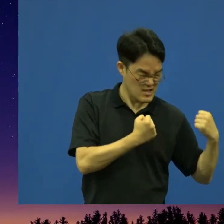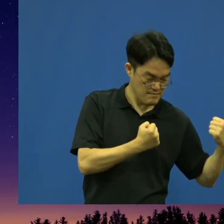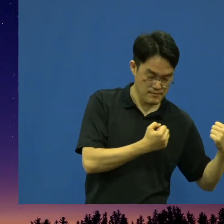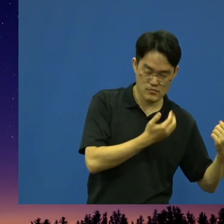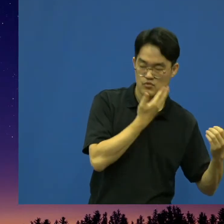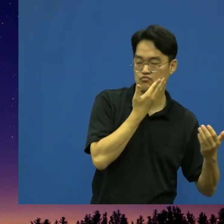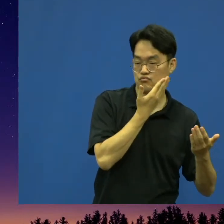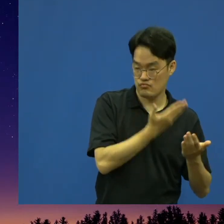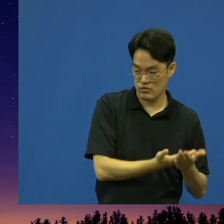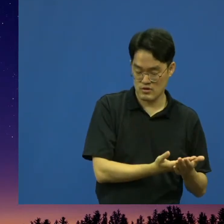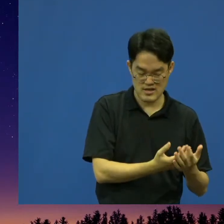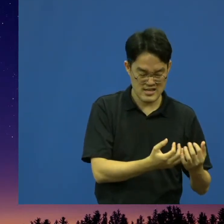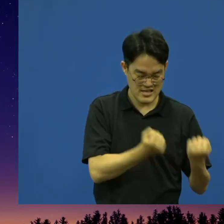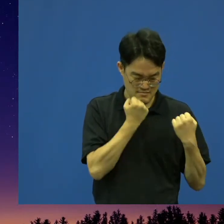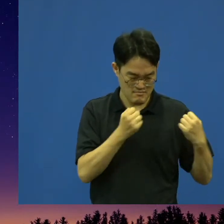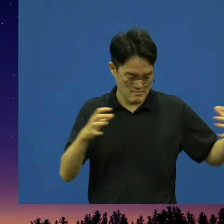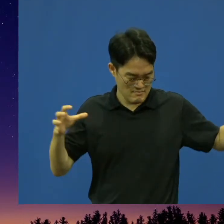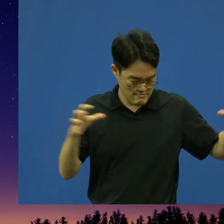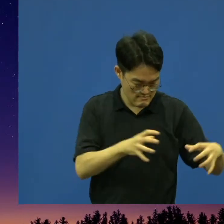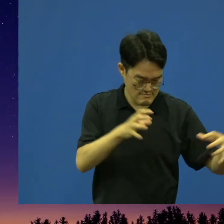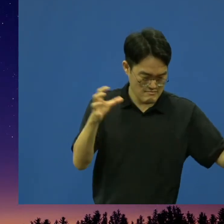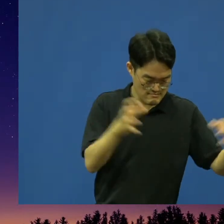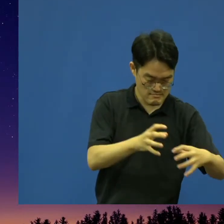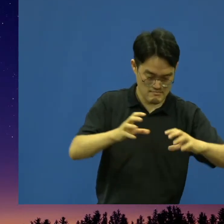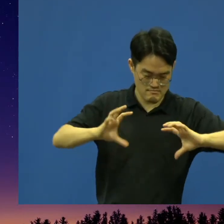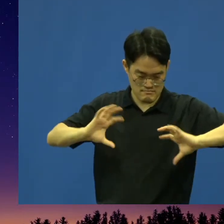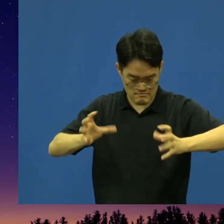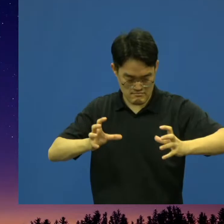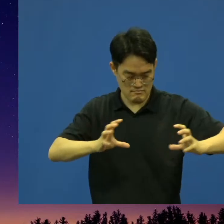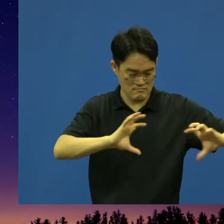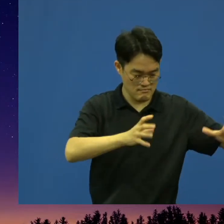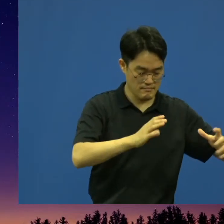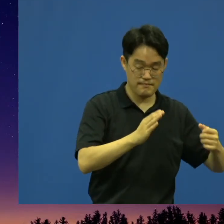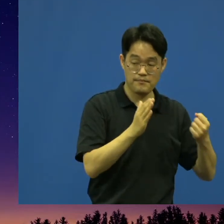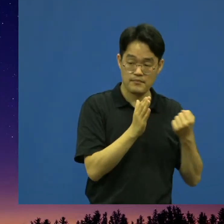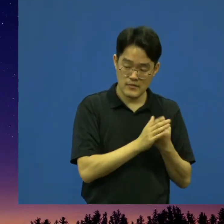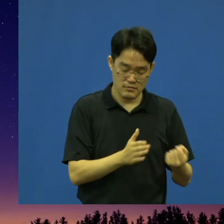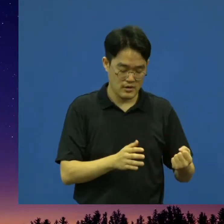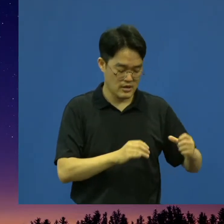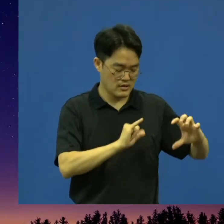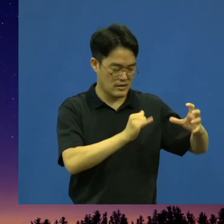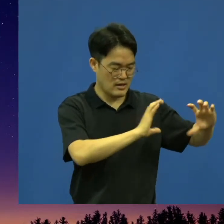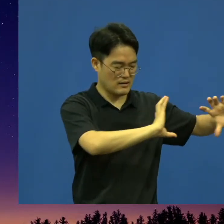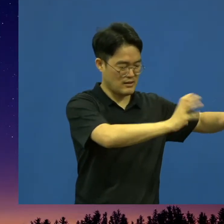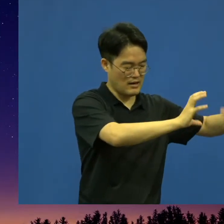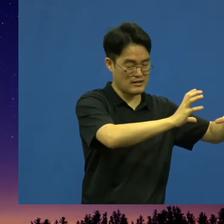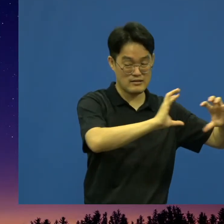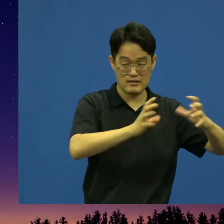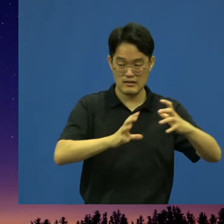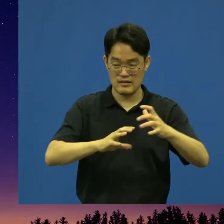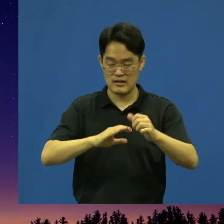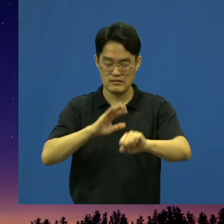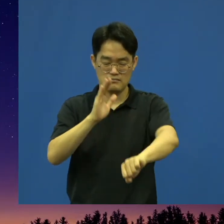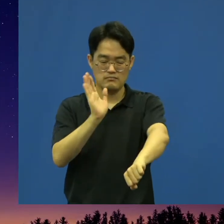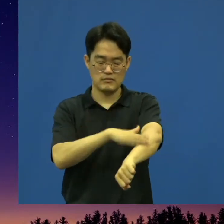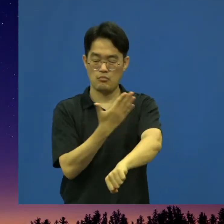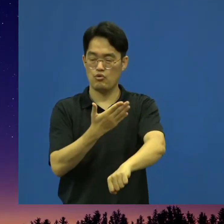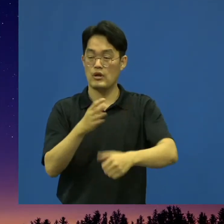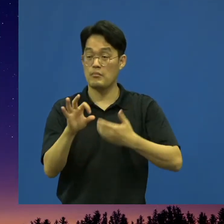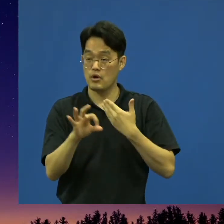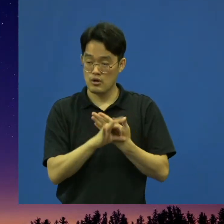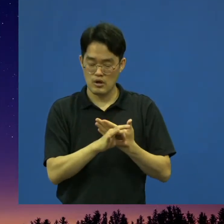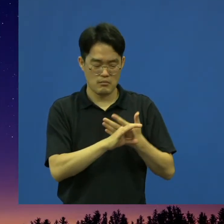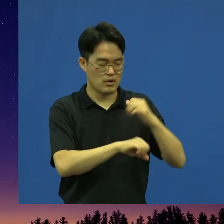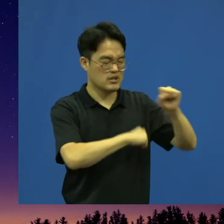힘이 결집되어 있는 것이 제국이고 나라이기 때문에 세상 나라들은 잘못하면